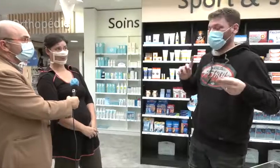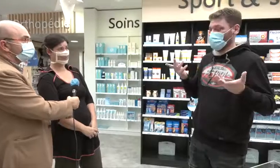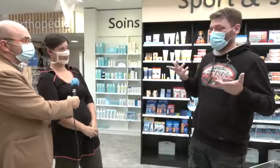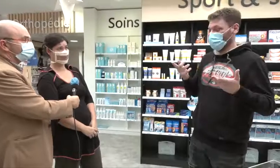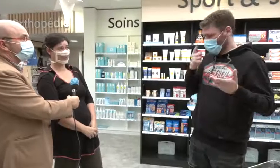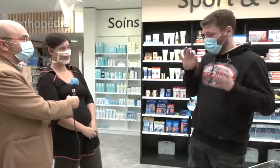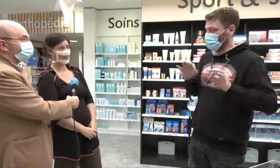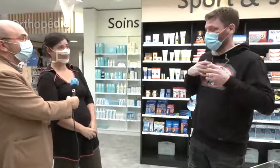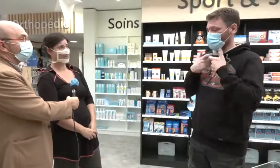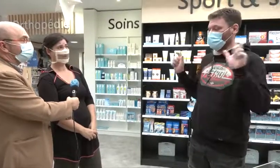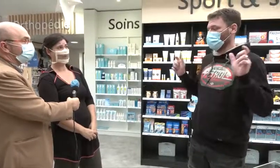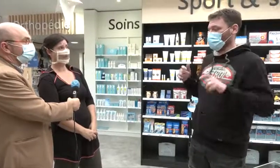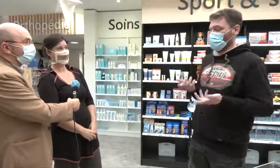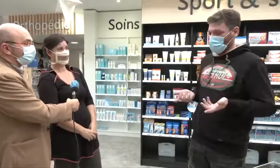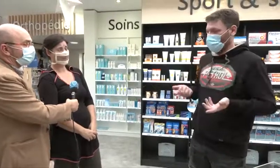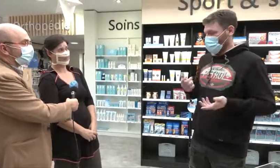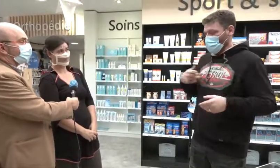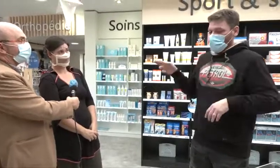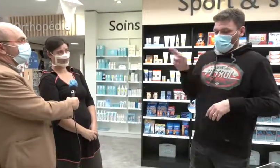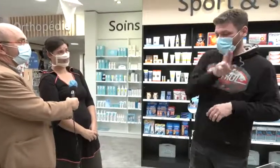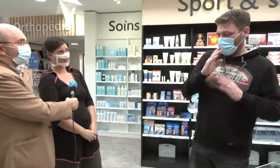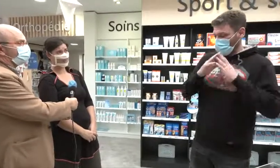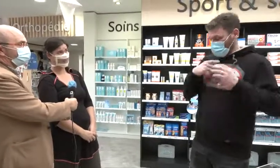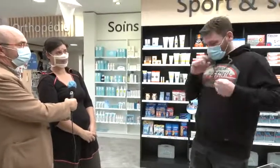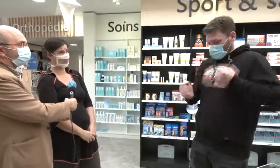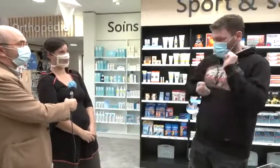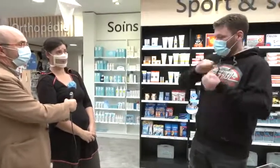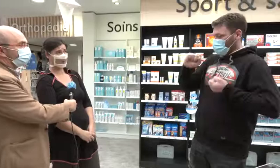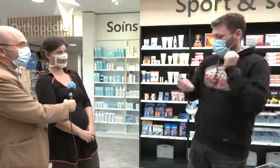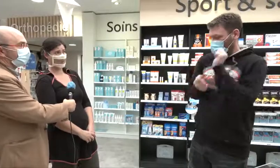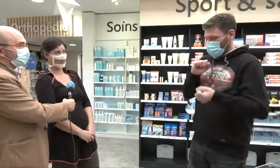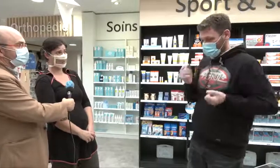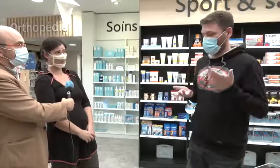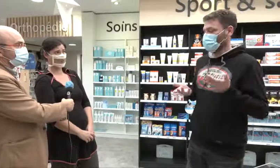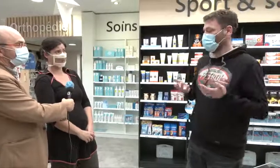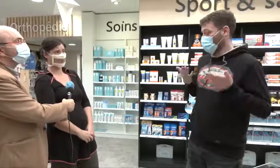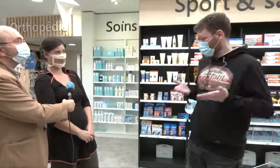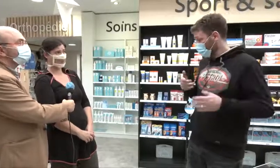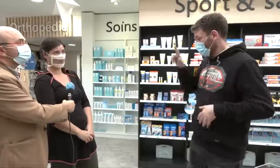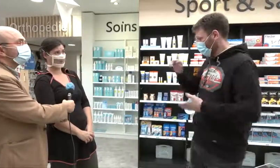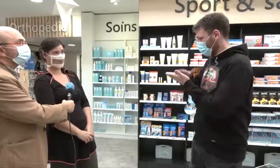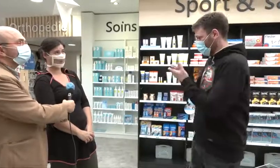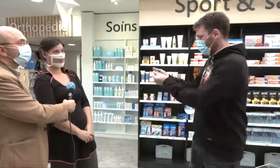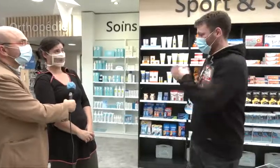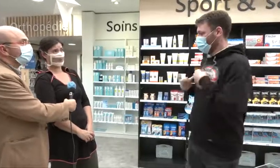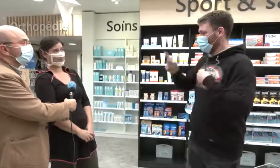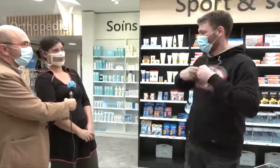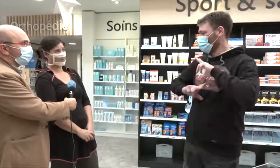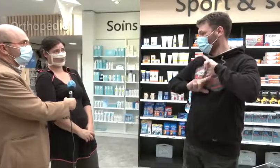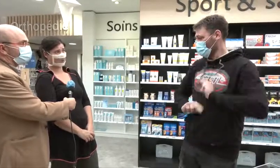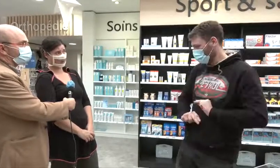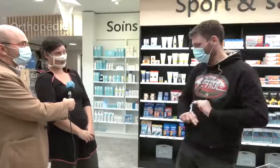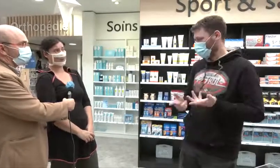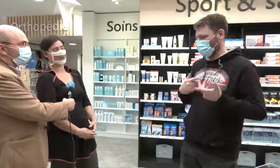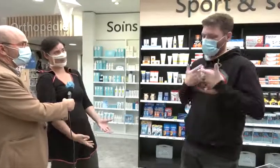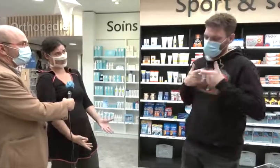pas comprendre ce qui est écrit. Pour moi, ce n'est pas de l'accessibilité. Quand je rentre chez moi, je ne me sens pas bien, je me sens nerveux parce que je sens que je n'ai